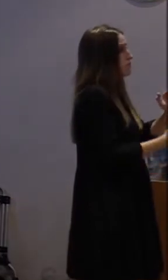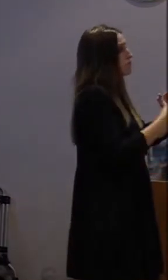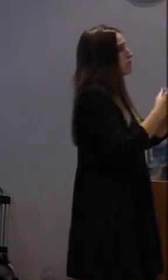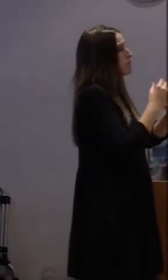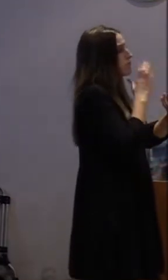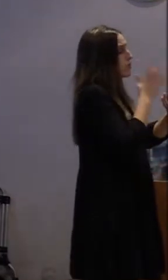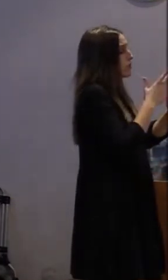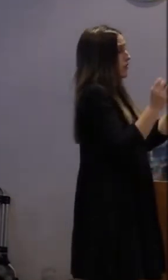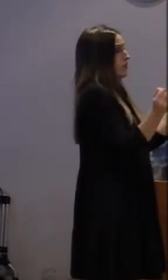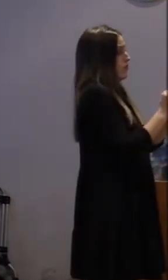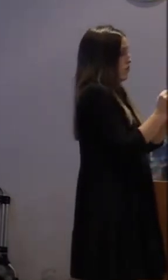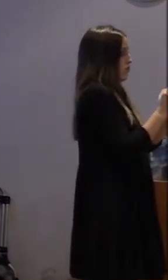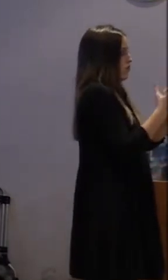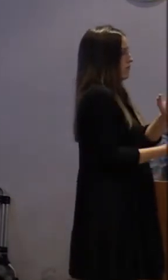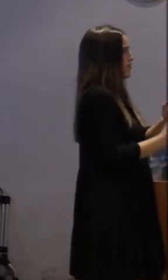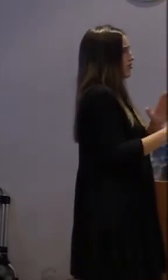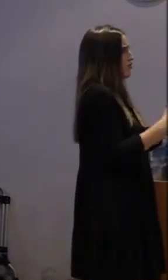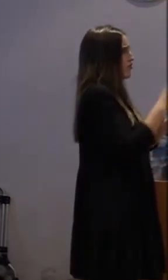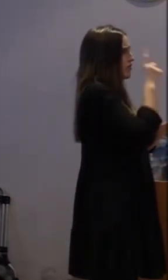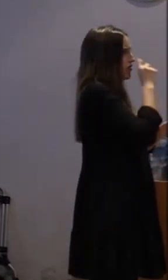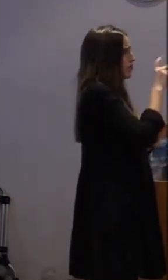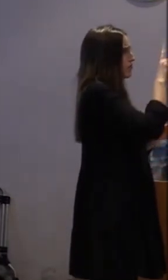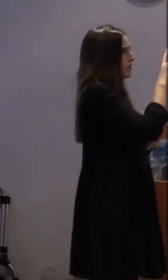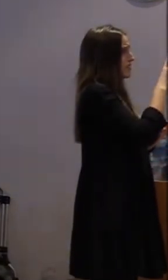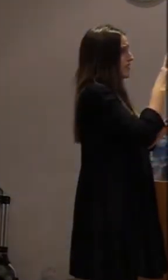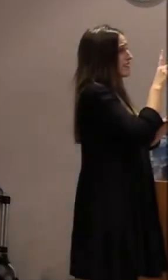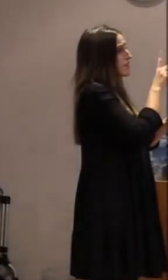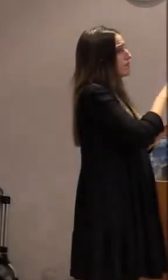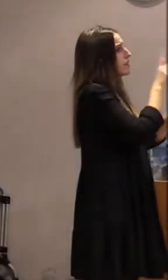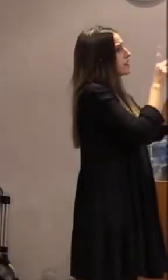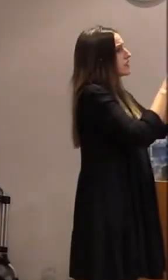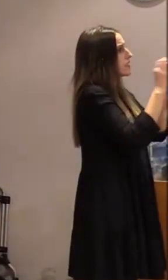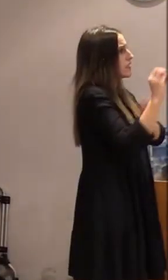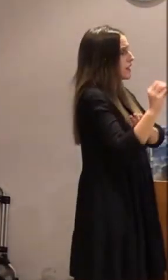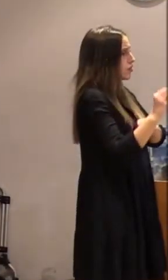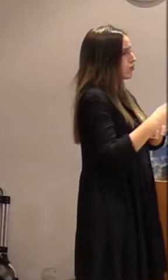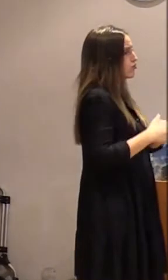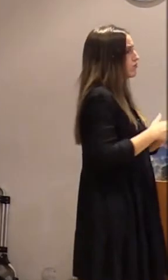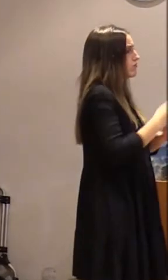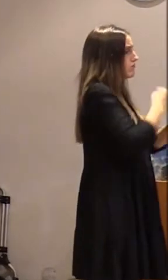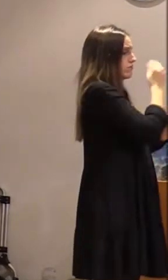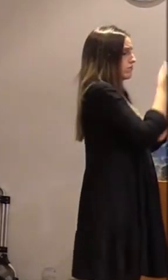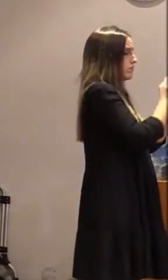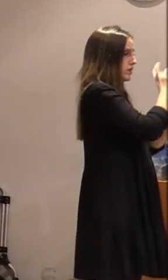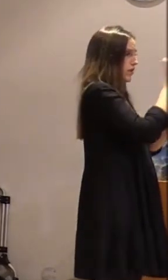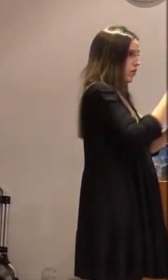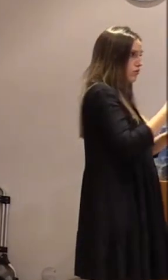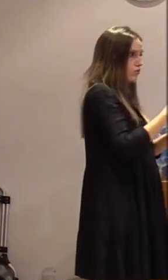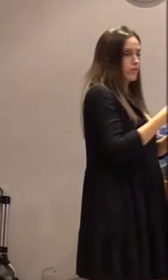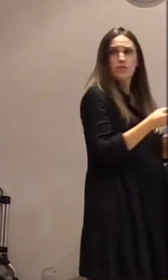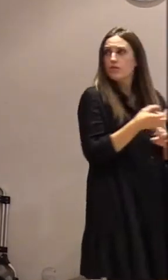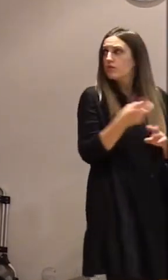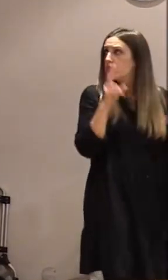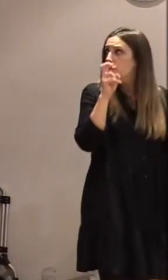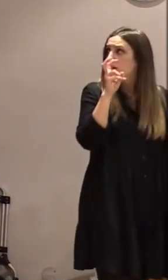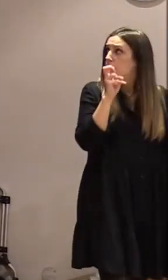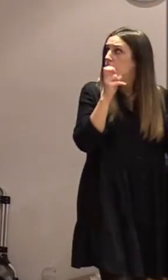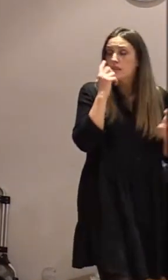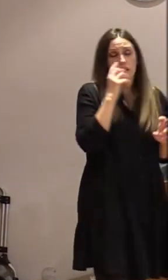normal hacia el año 1600, ¿no? El cambio de siglo. Pinta otros, lo veis, temáticas muy